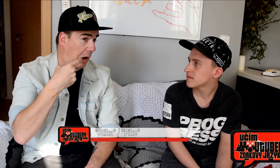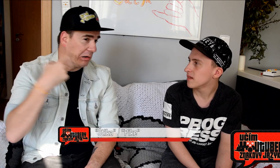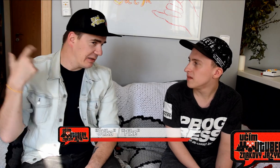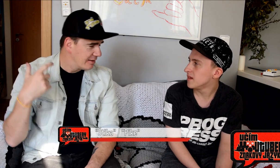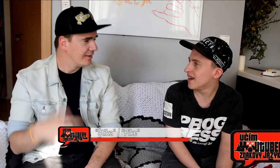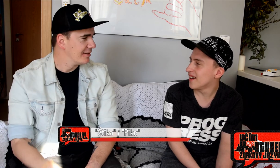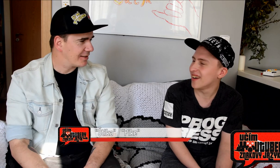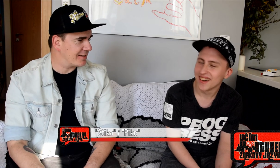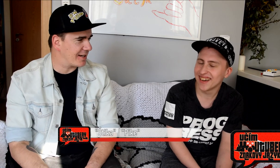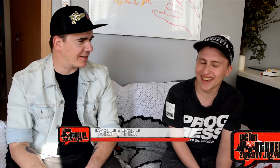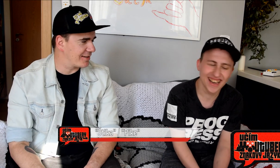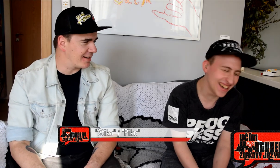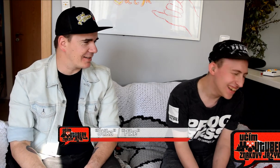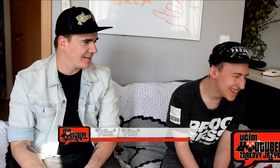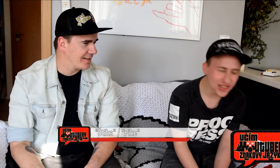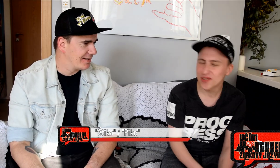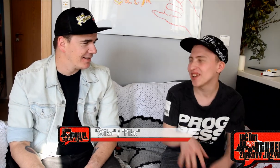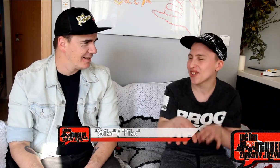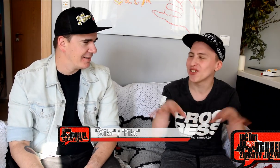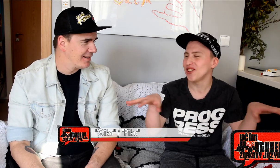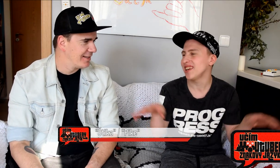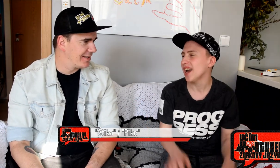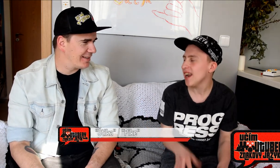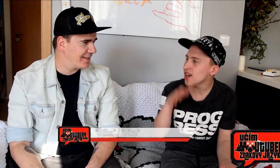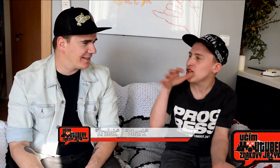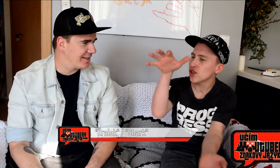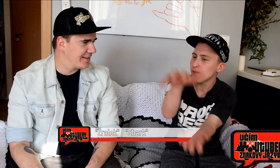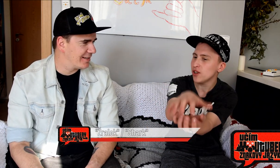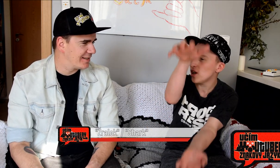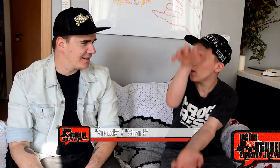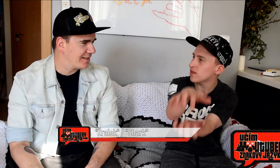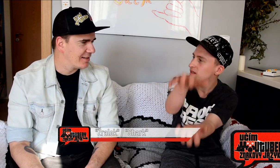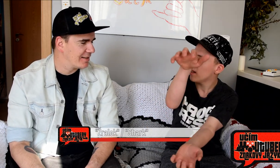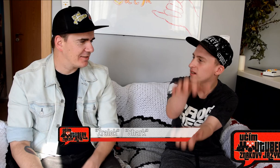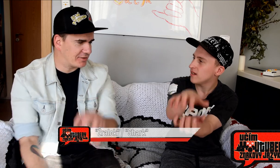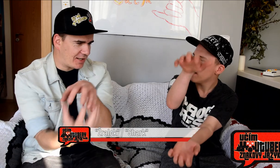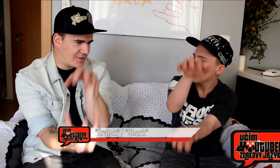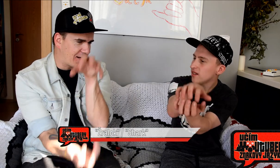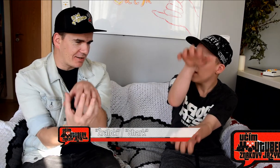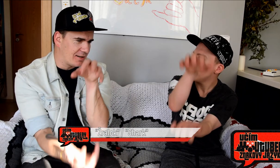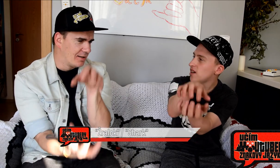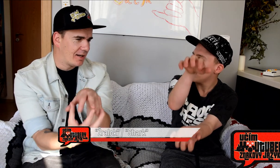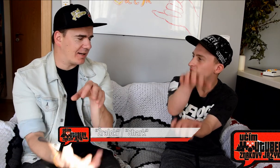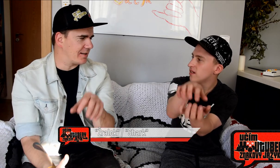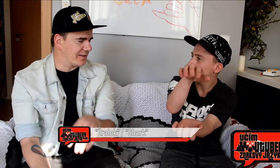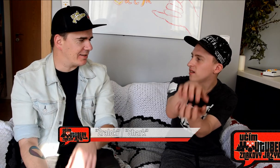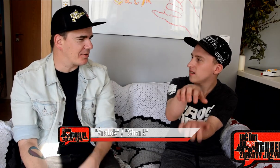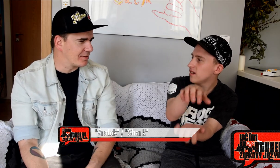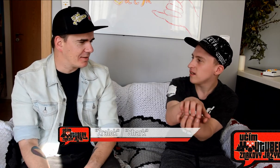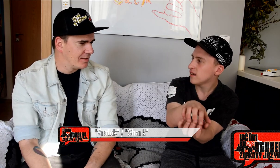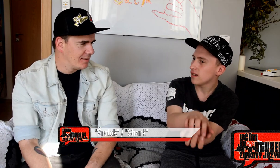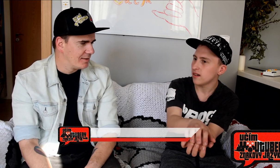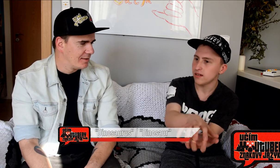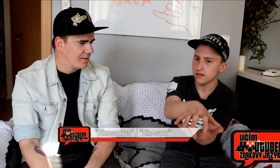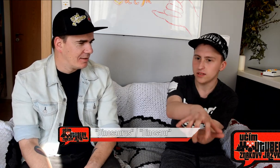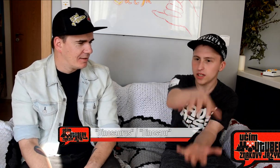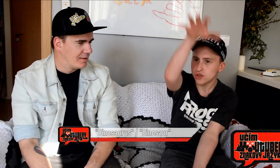vokoun. To už je složitý, ale je třeba žralok. Tohle je žralok, jo? Žralok. A jak je dinosaurus?